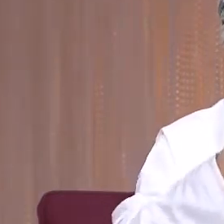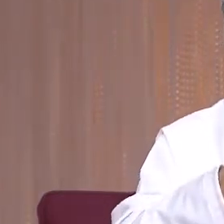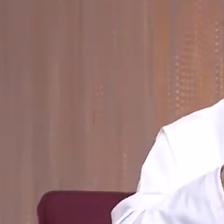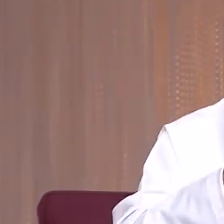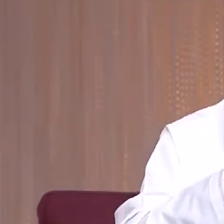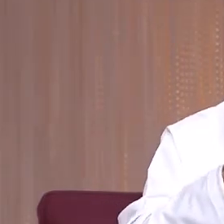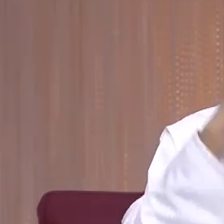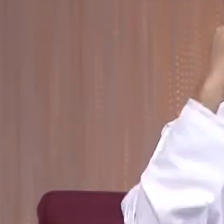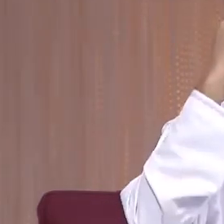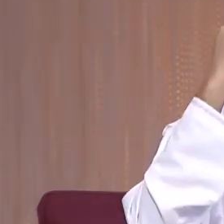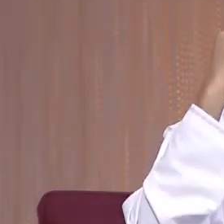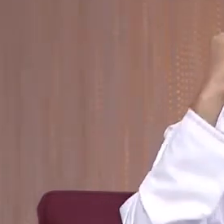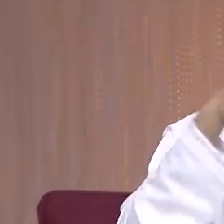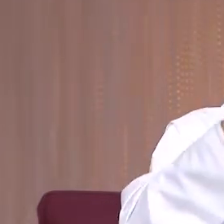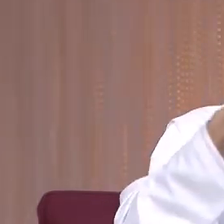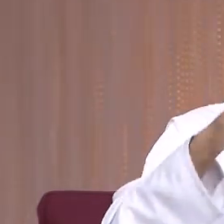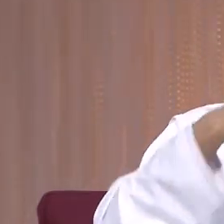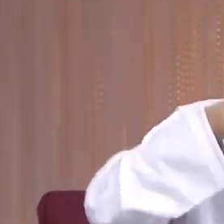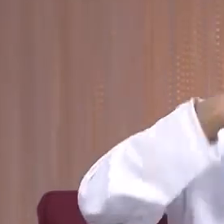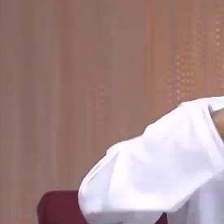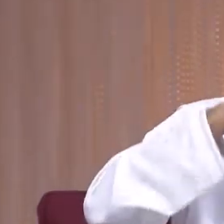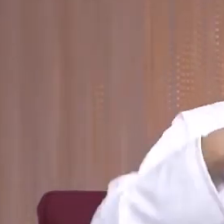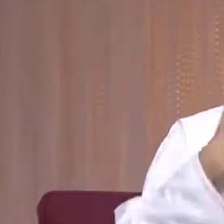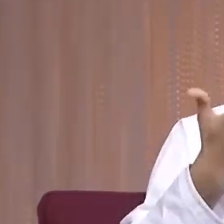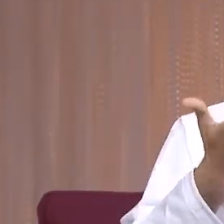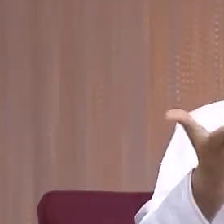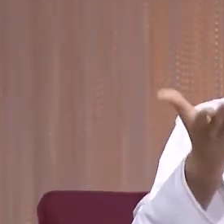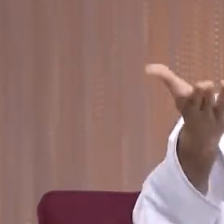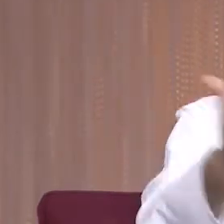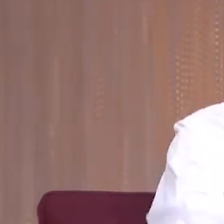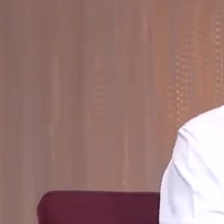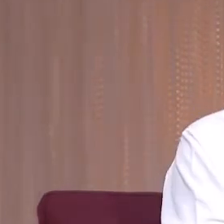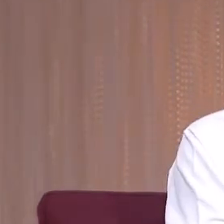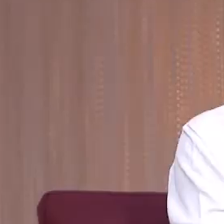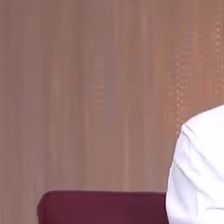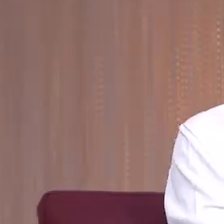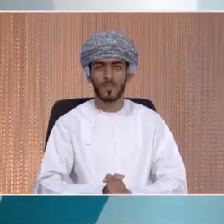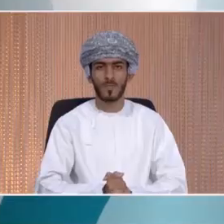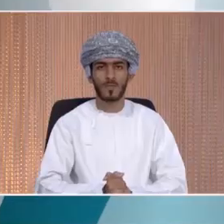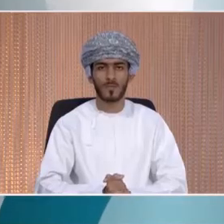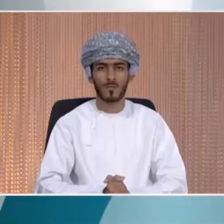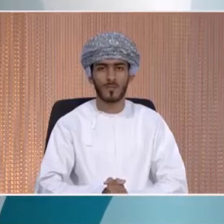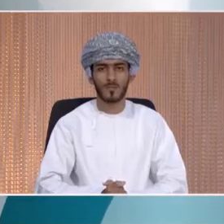أو أيضا الإعاقة الحركية أو أيضا الإعاقة الذهنية والإعاقة السمعية؟